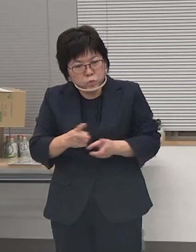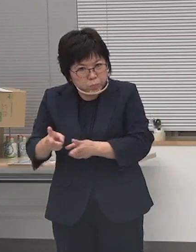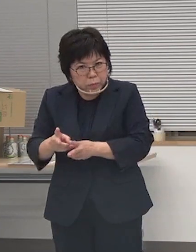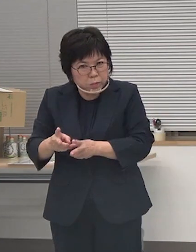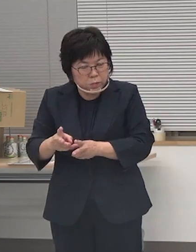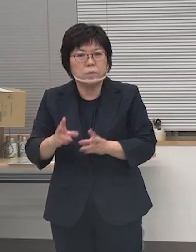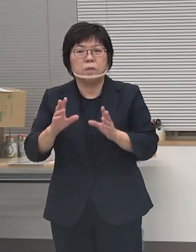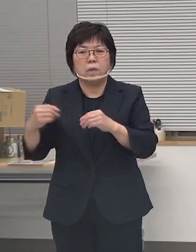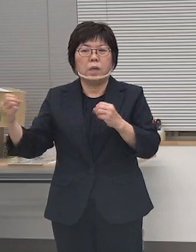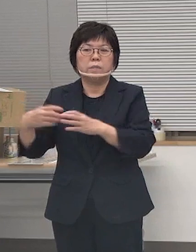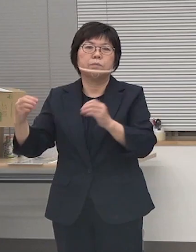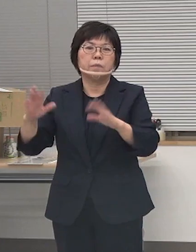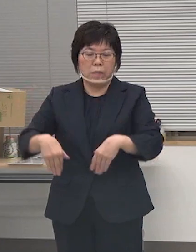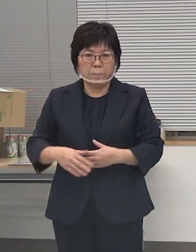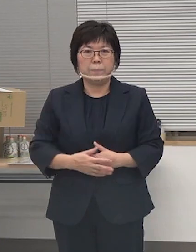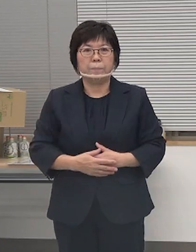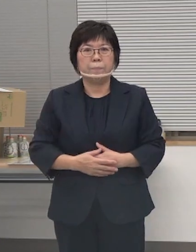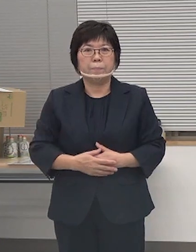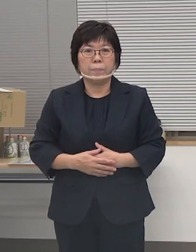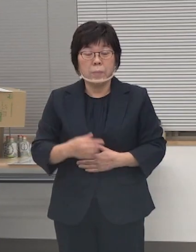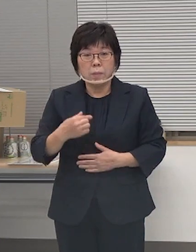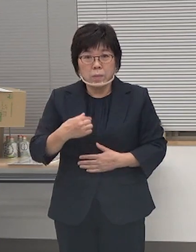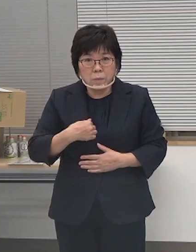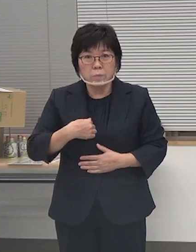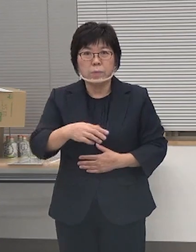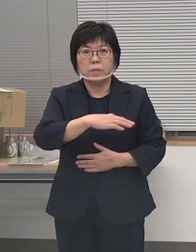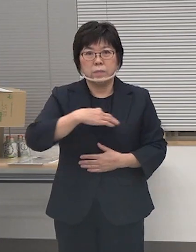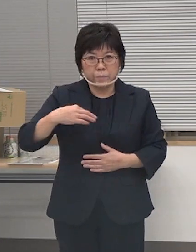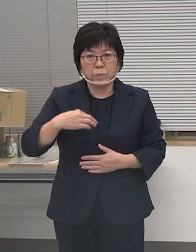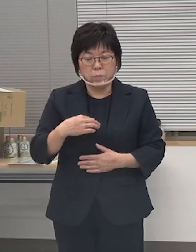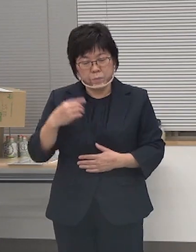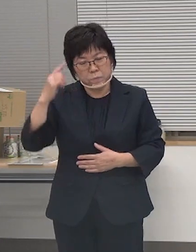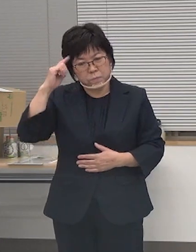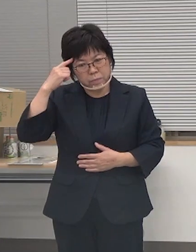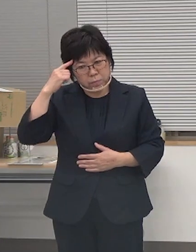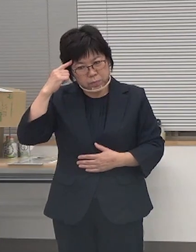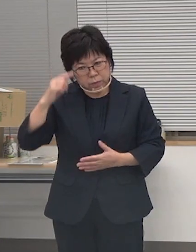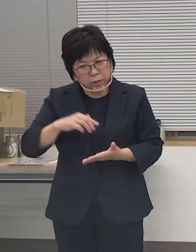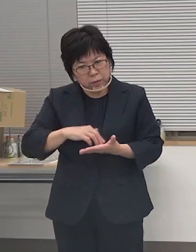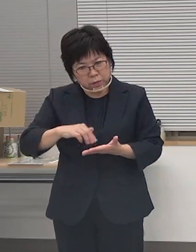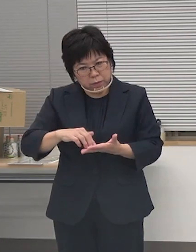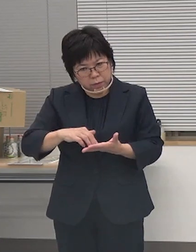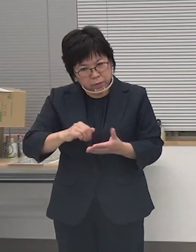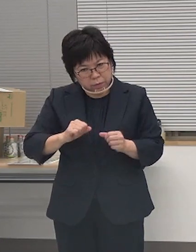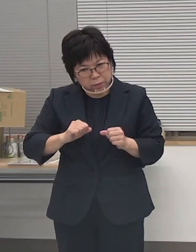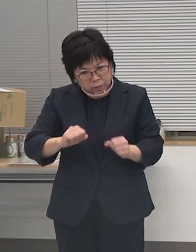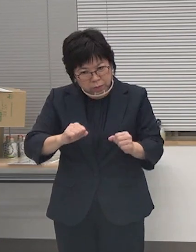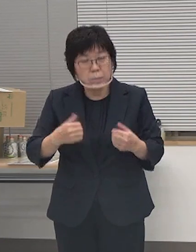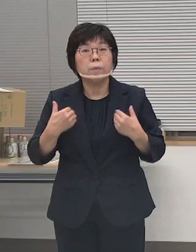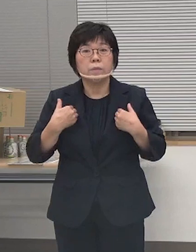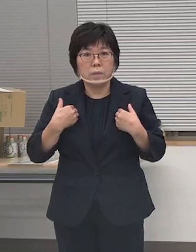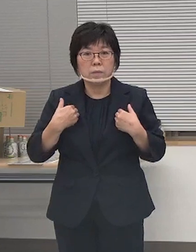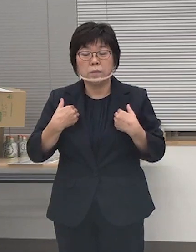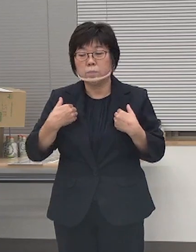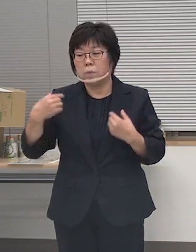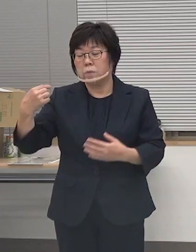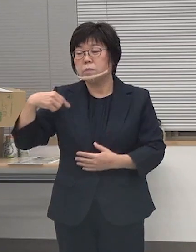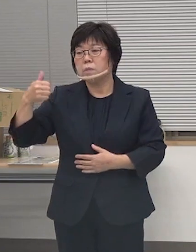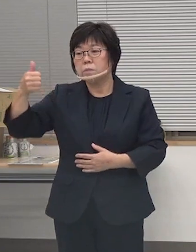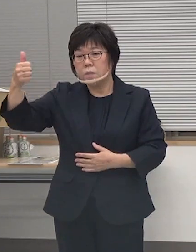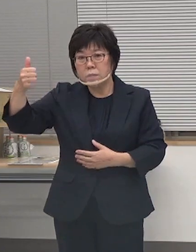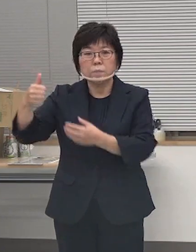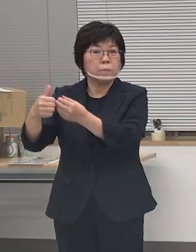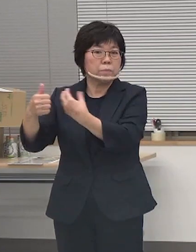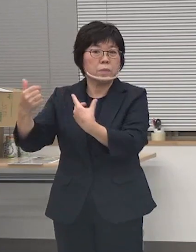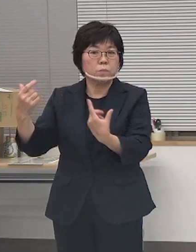我々が行政として決定をするところではありますけれども、先生方からは、これもほぼ一致していましたけれ